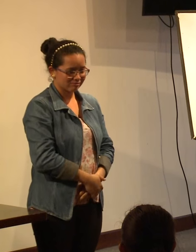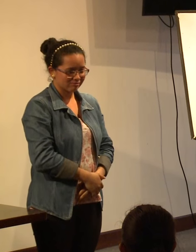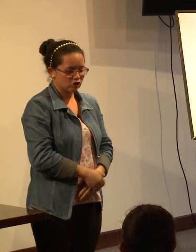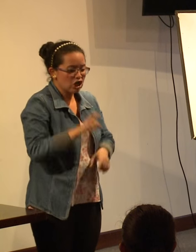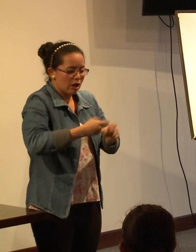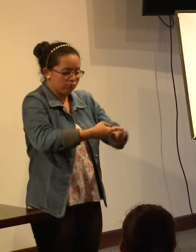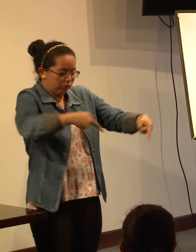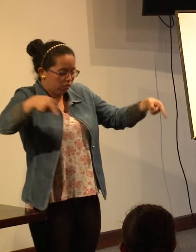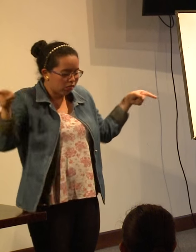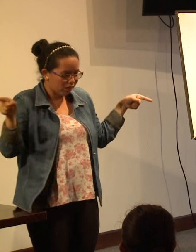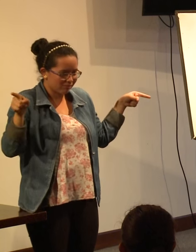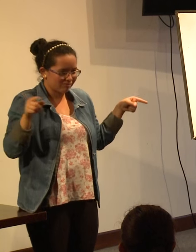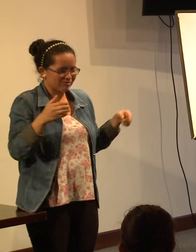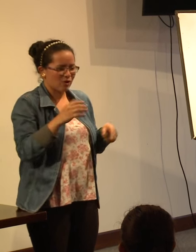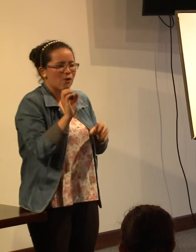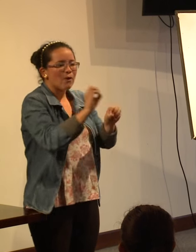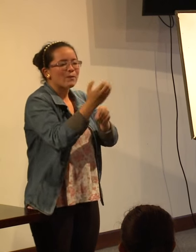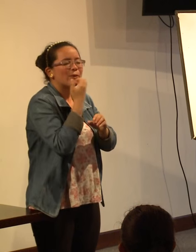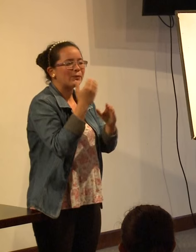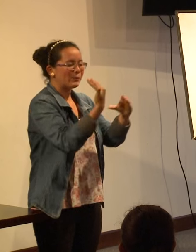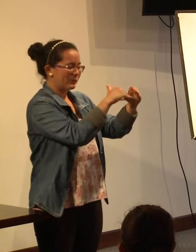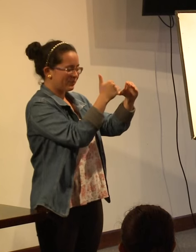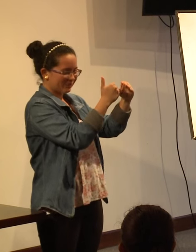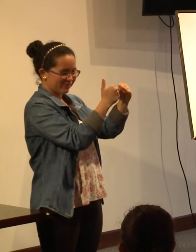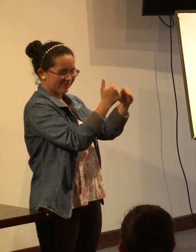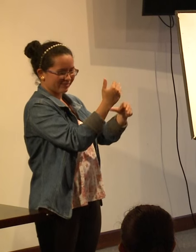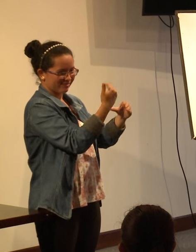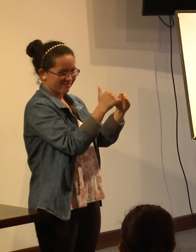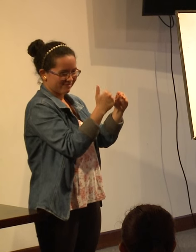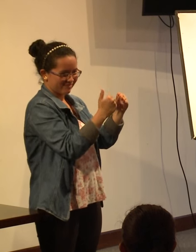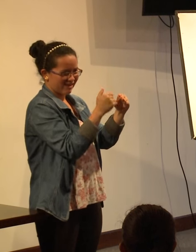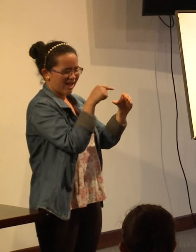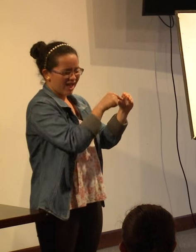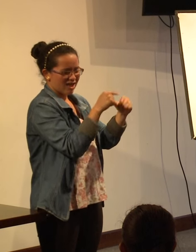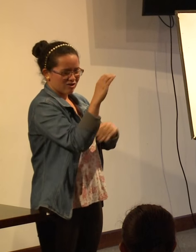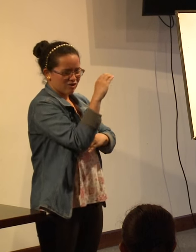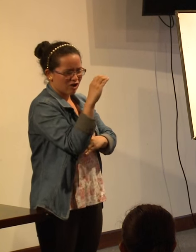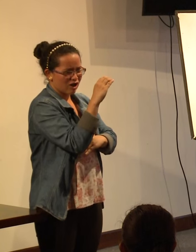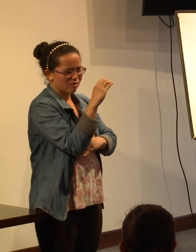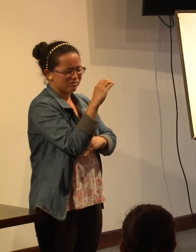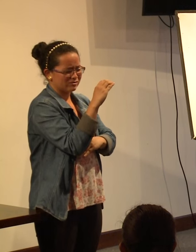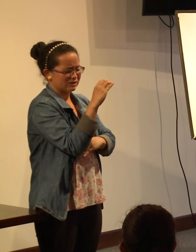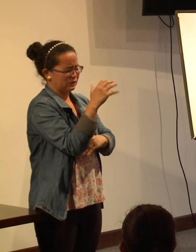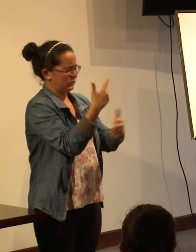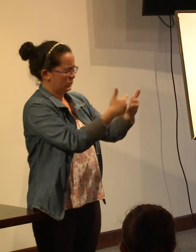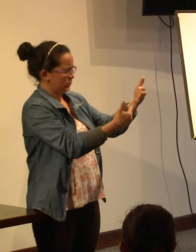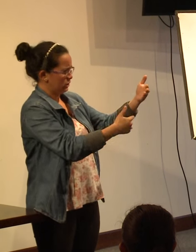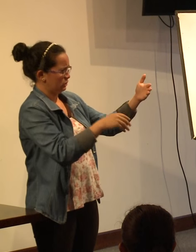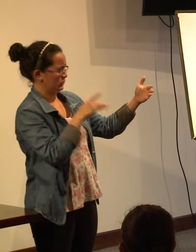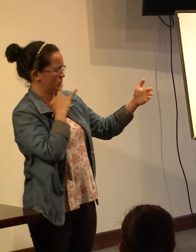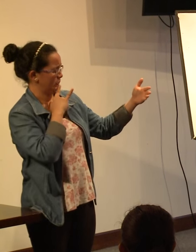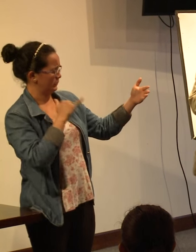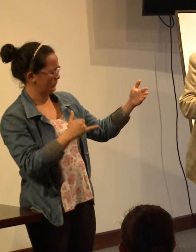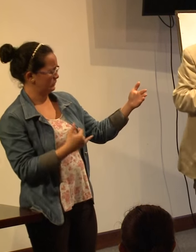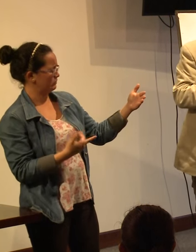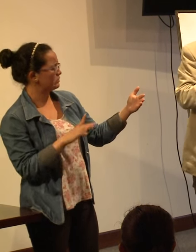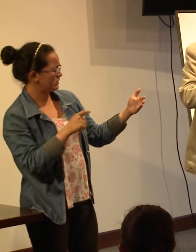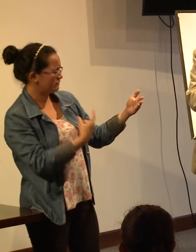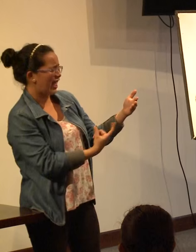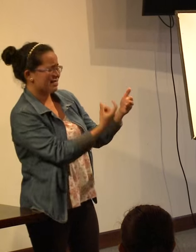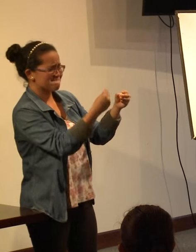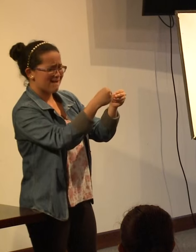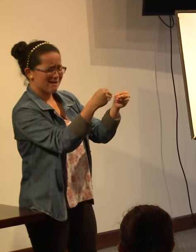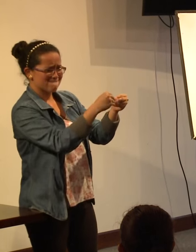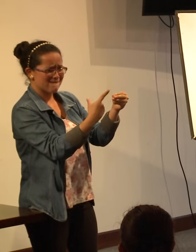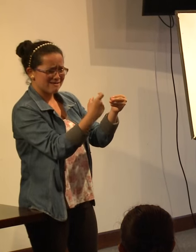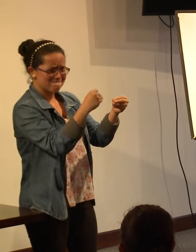las películas que uno ve, sobre todo películas colombianas, y ponen actores infantiles, son muy recitados los textos. Uno dice, uy, esto, aquí falta un poquito de trabajo, ¿para qué los